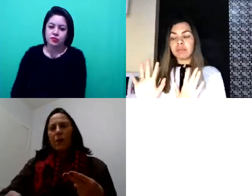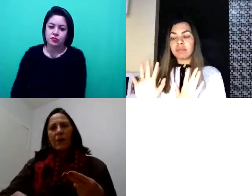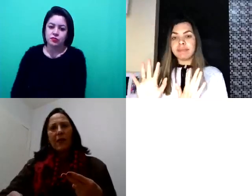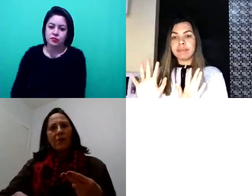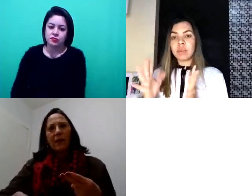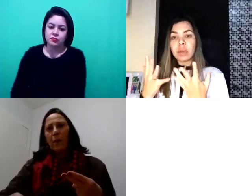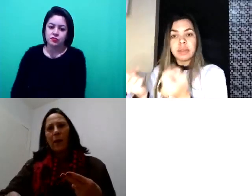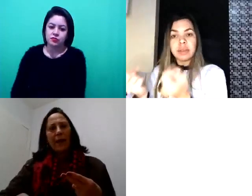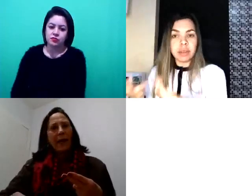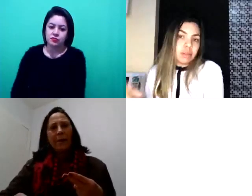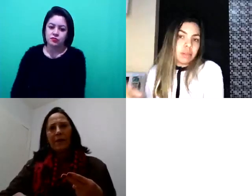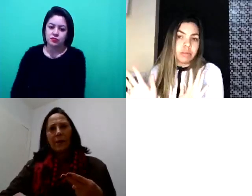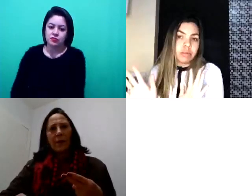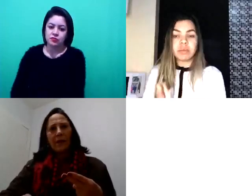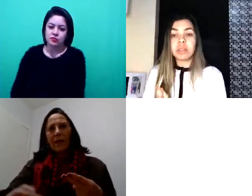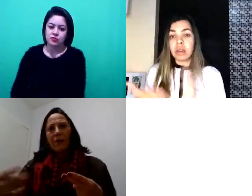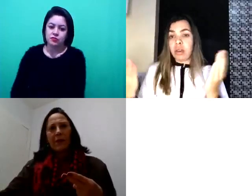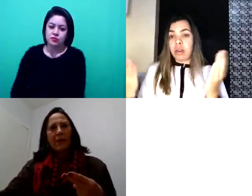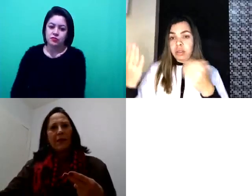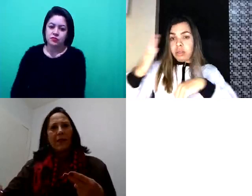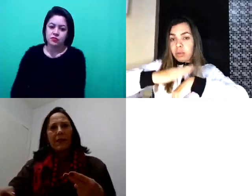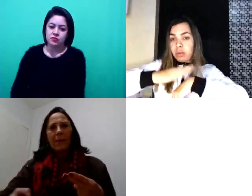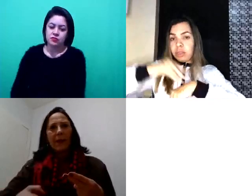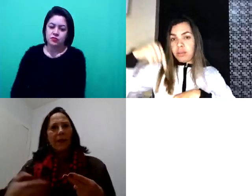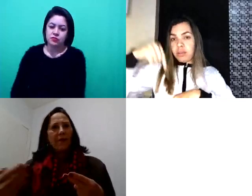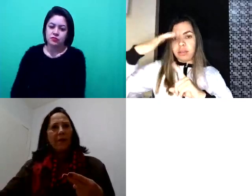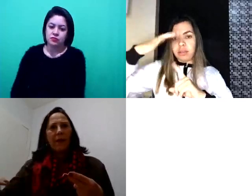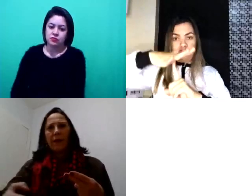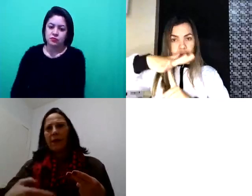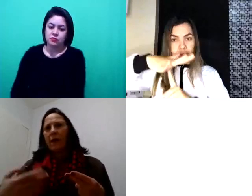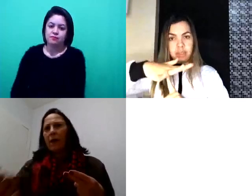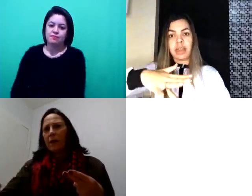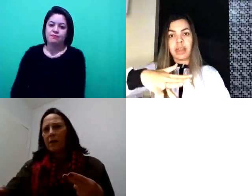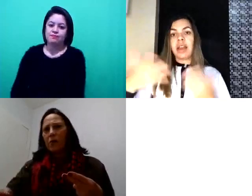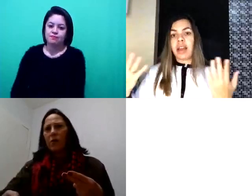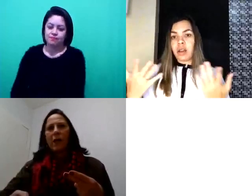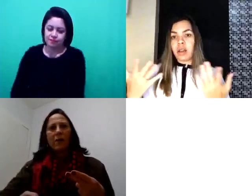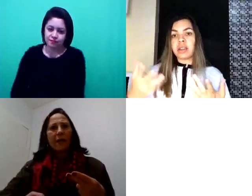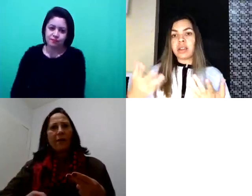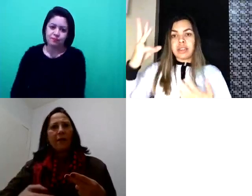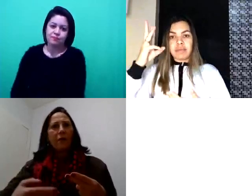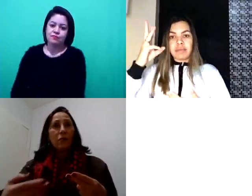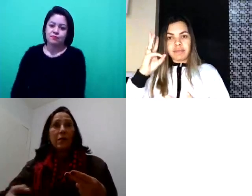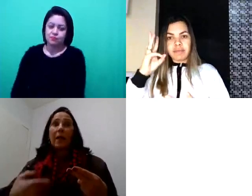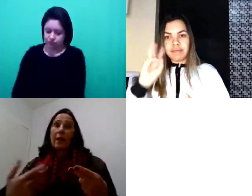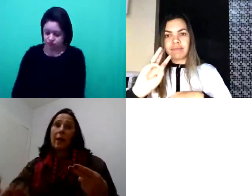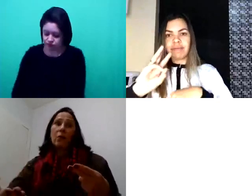num processo aqui no Paraná, principalmente, aí com essa terceira cepa que está vindo aí, quem assiste o jornal está ficando assustada. Eu